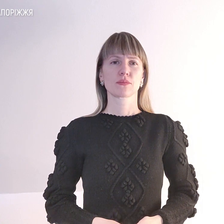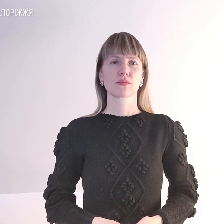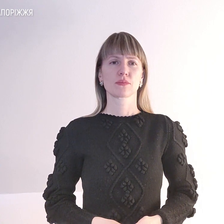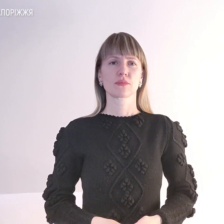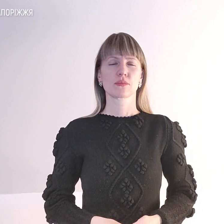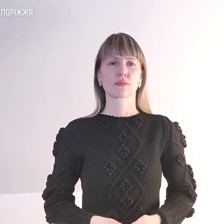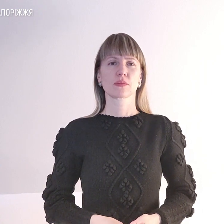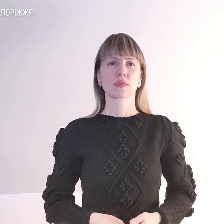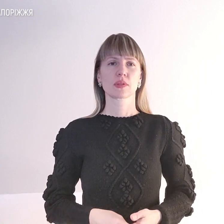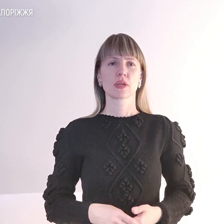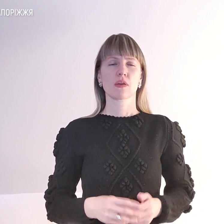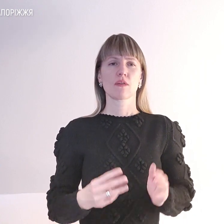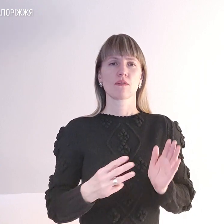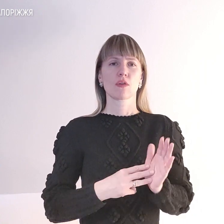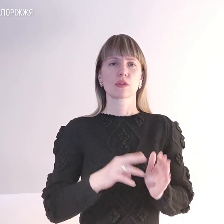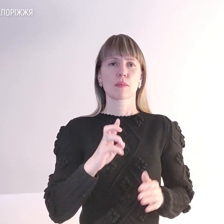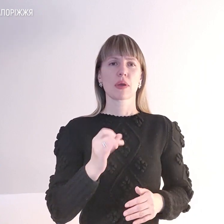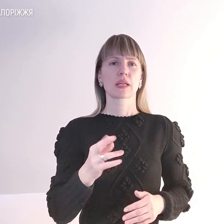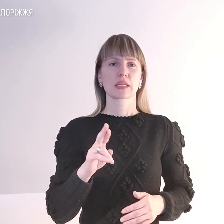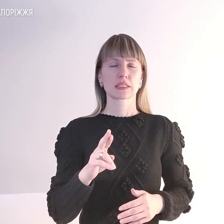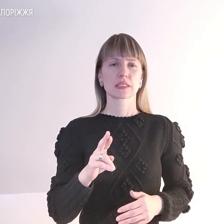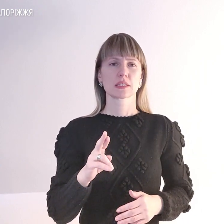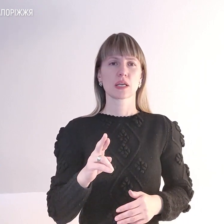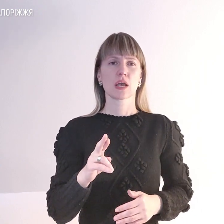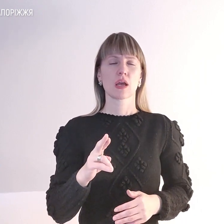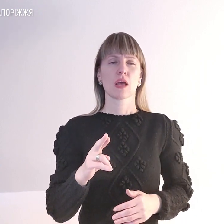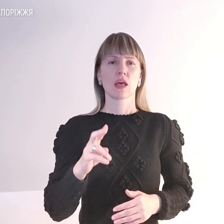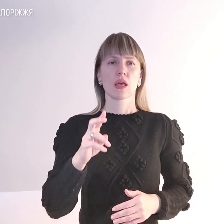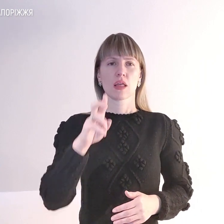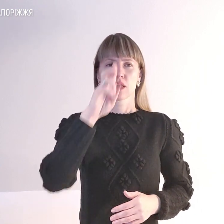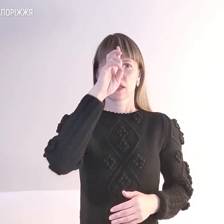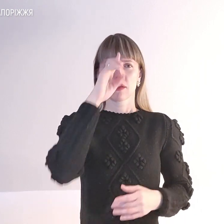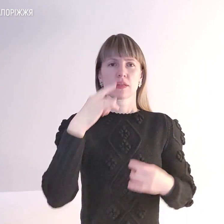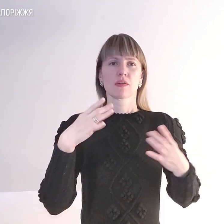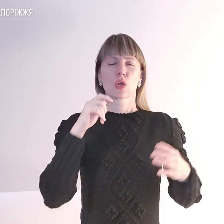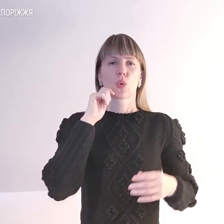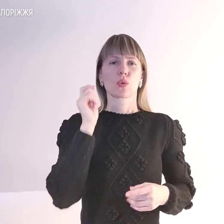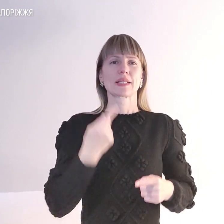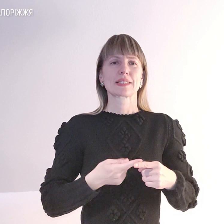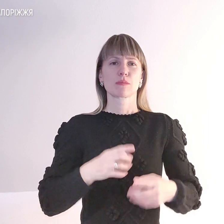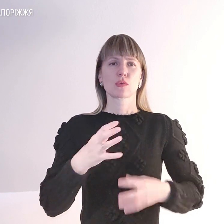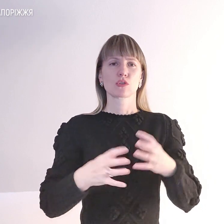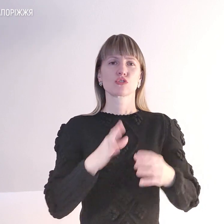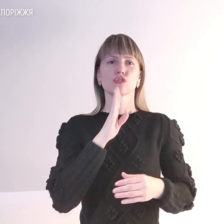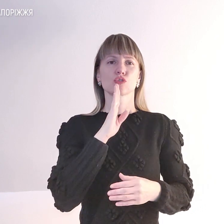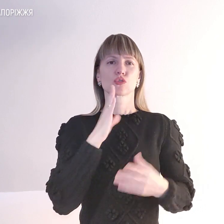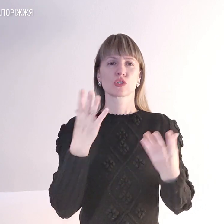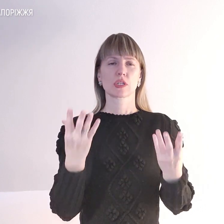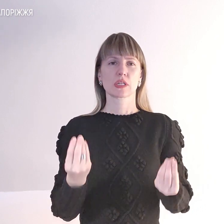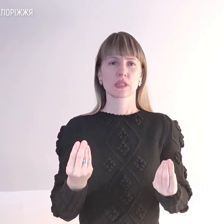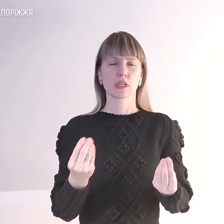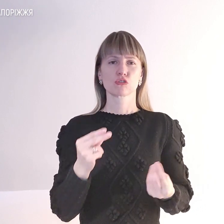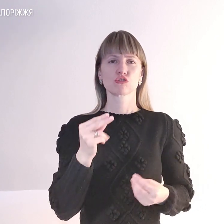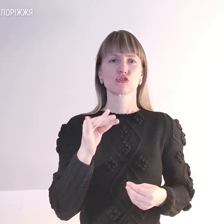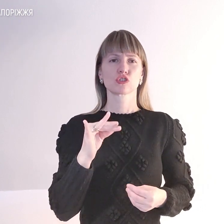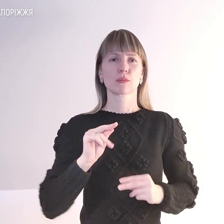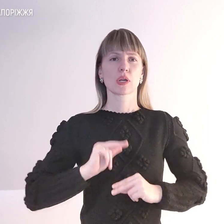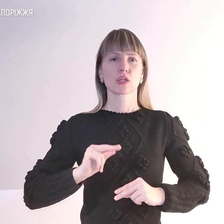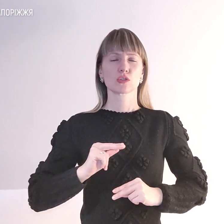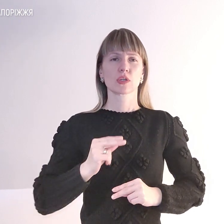Війну. 8 березня – офіційне державне свято в Україні. Це Міжнародний жіночий день. Чи працюють квіткові